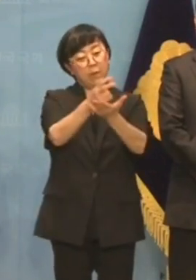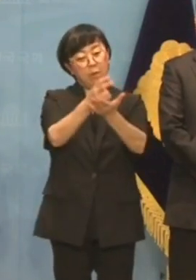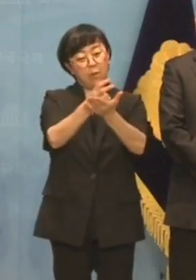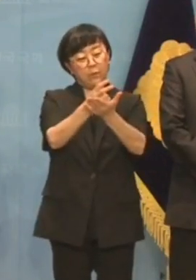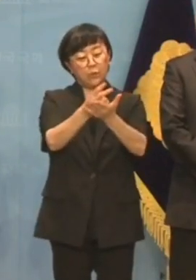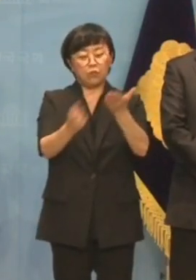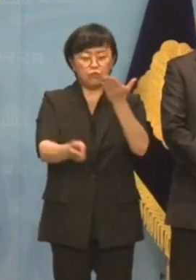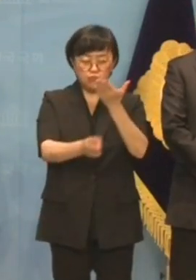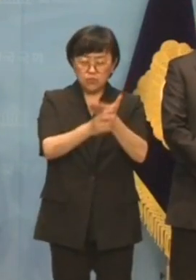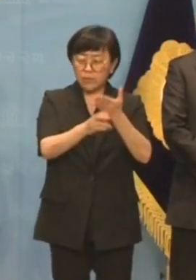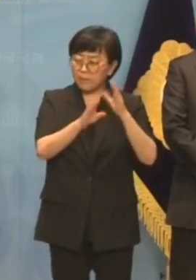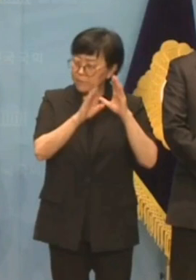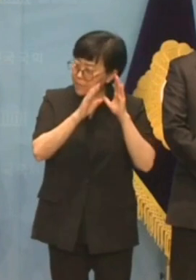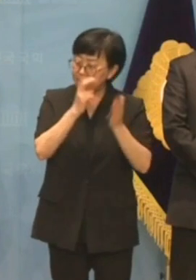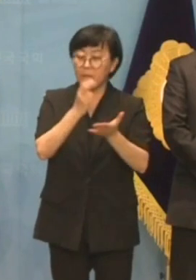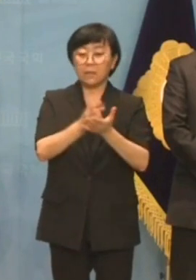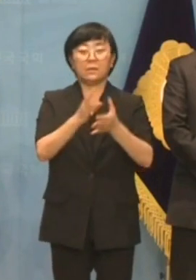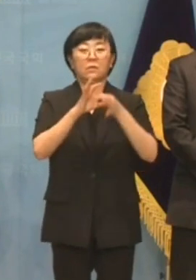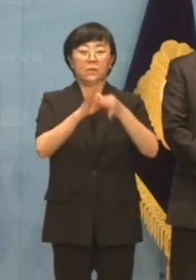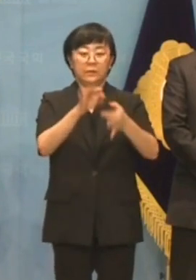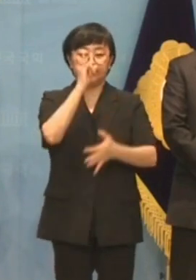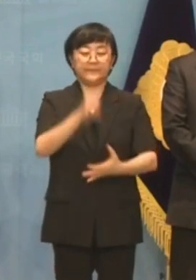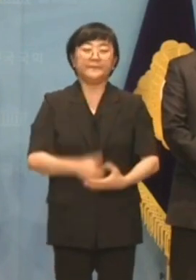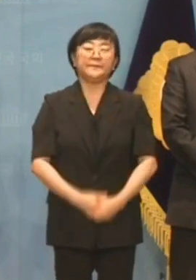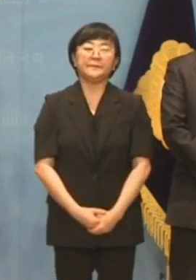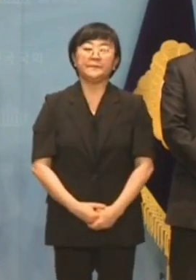도청 문제까지 불거지고 있습니다.